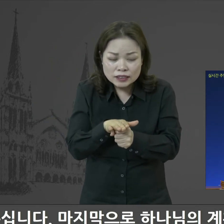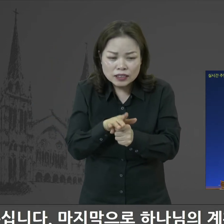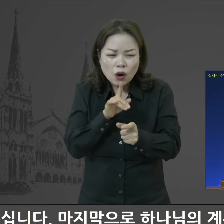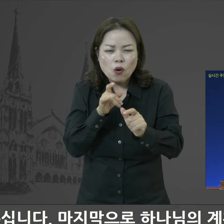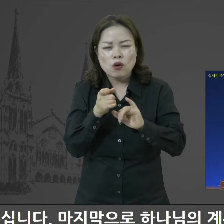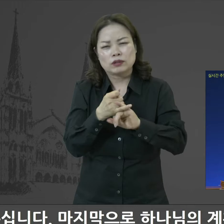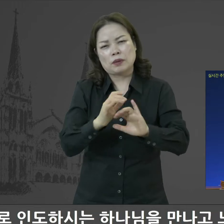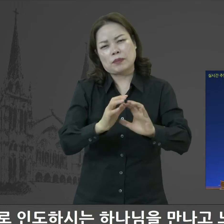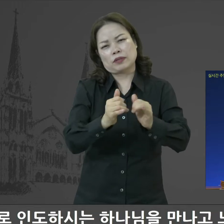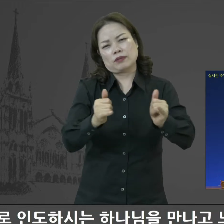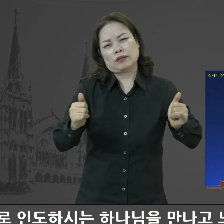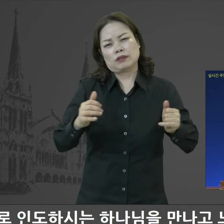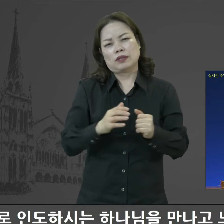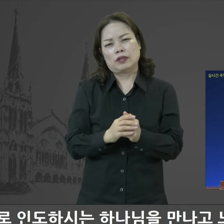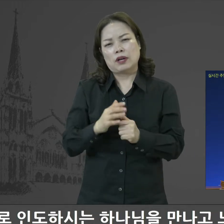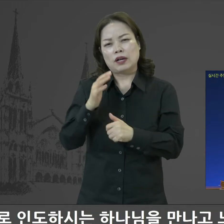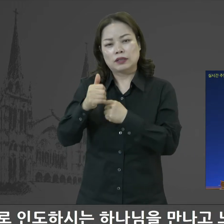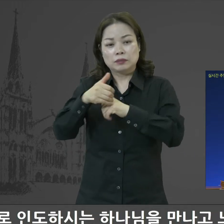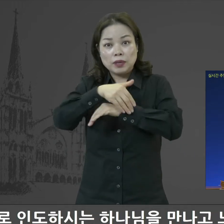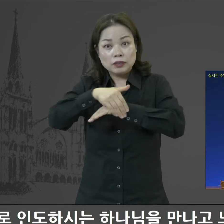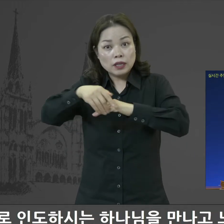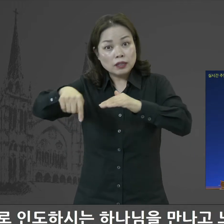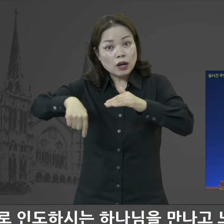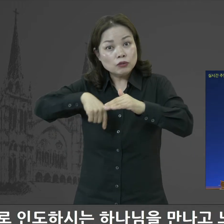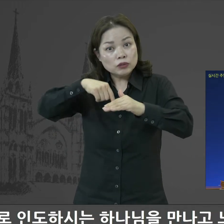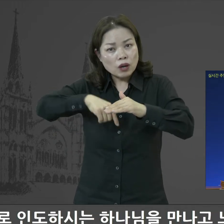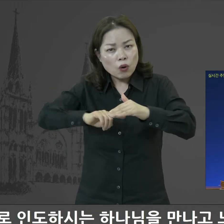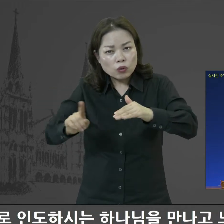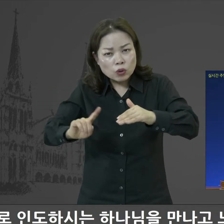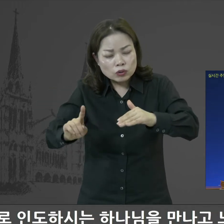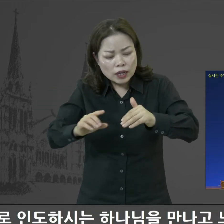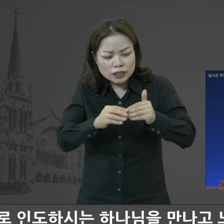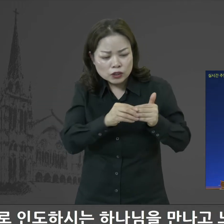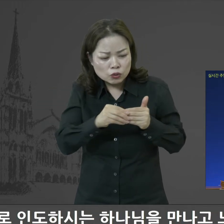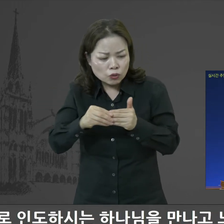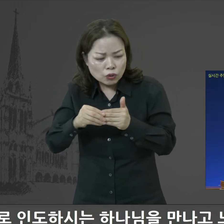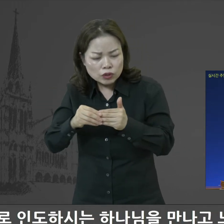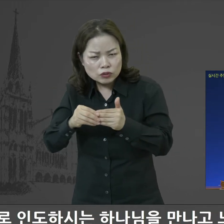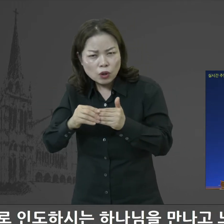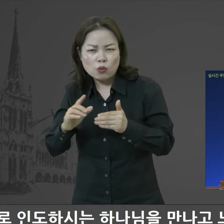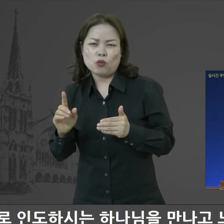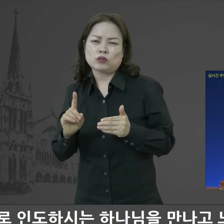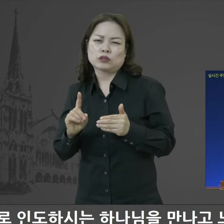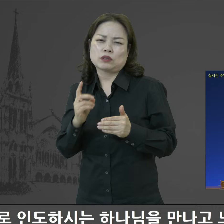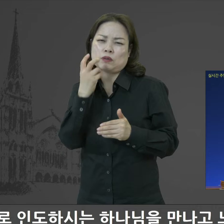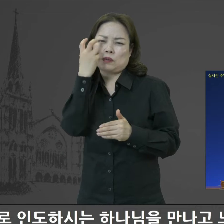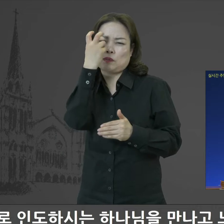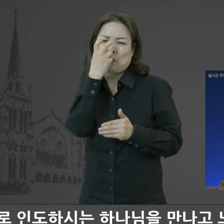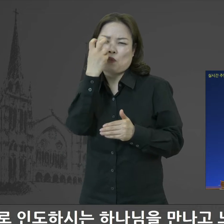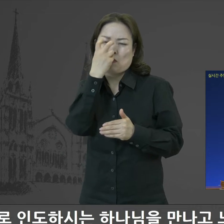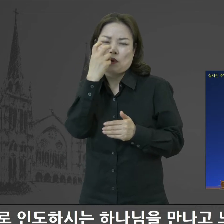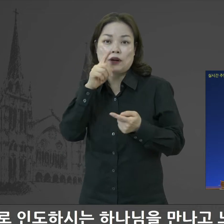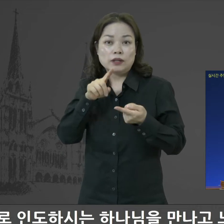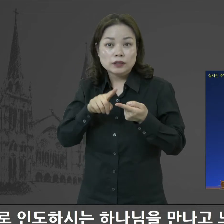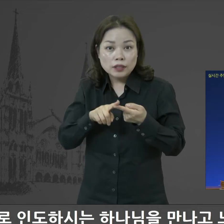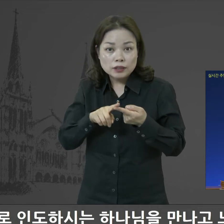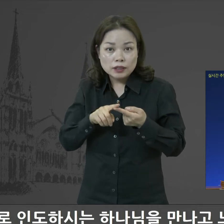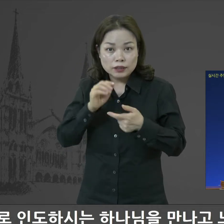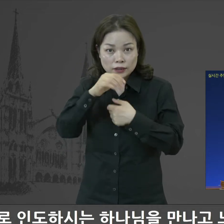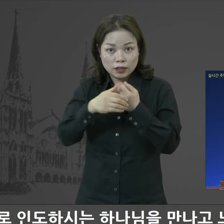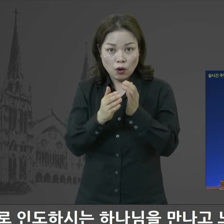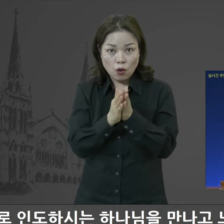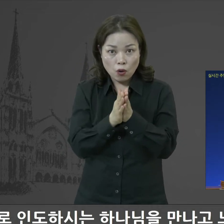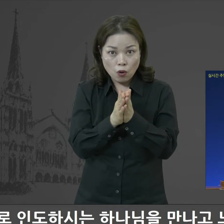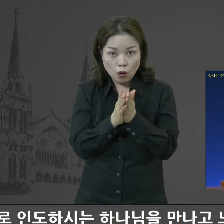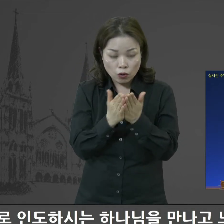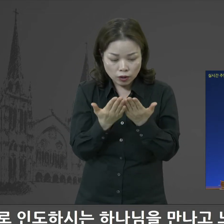언약 백성들을 하나님의 계획 가운데 어떻게 인도하시며 어떻게 보호하고 계시는지를 오늘 성경은